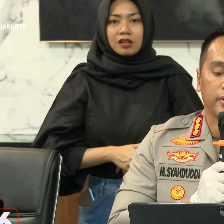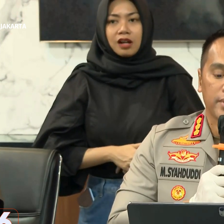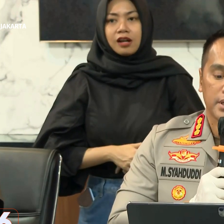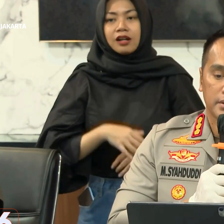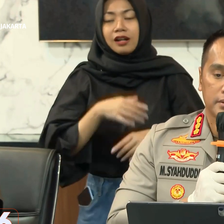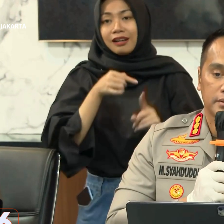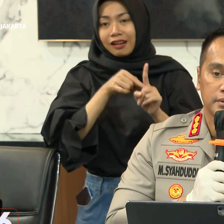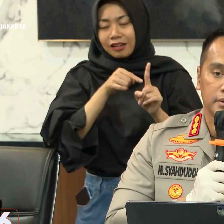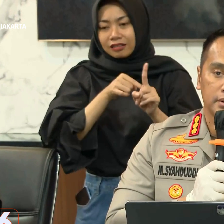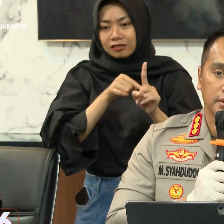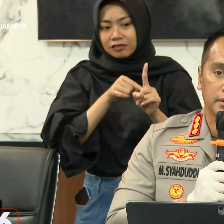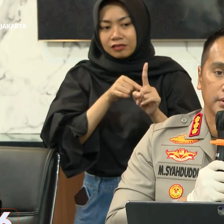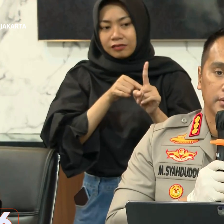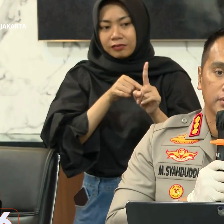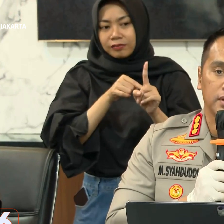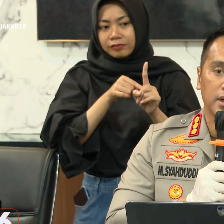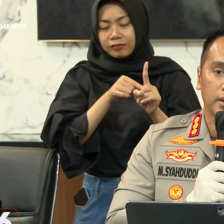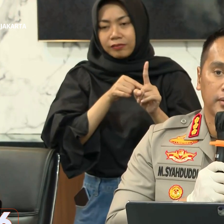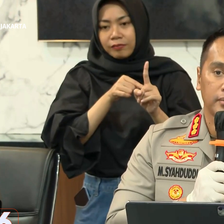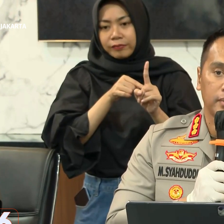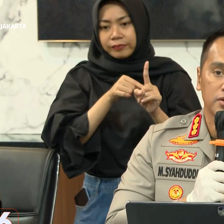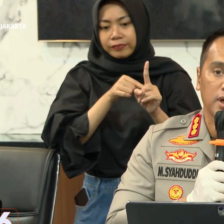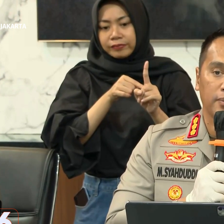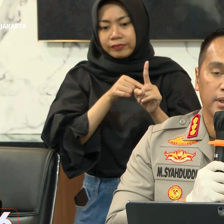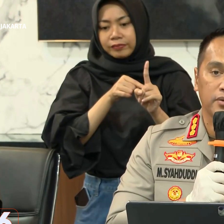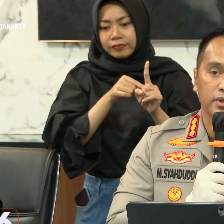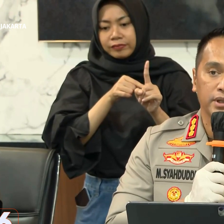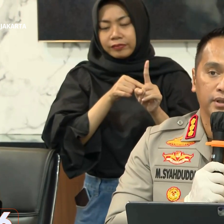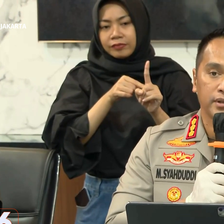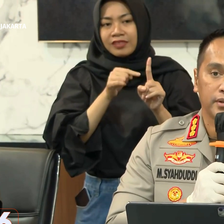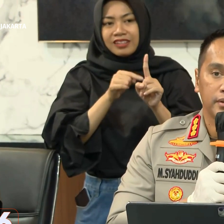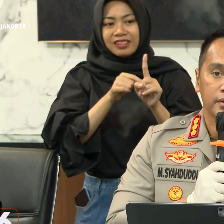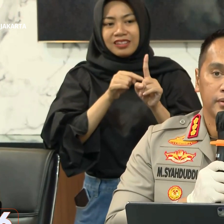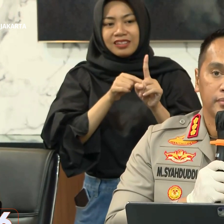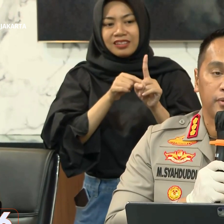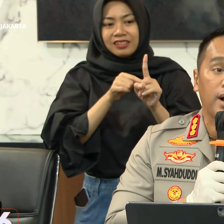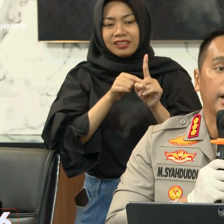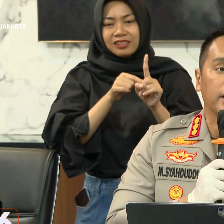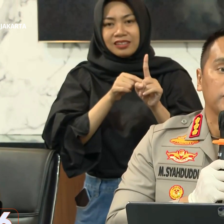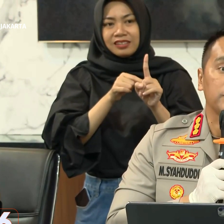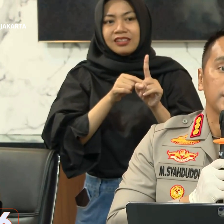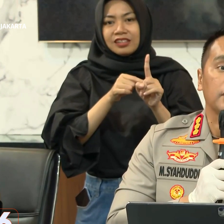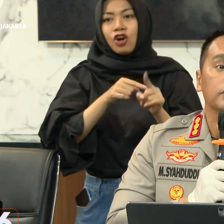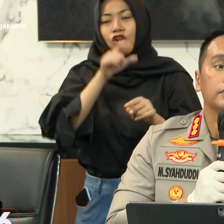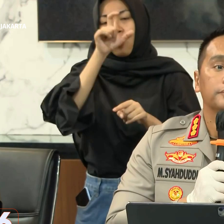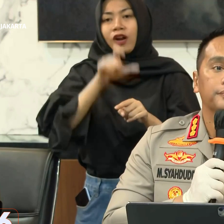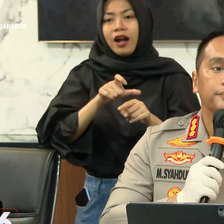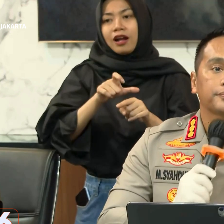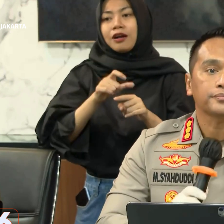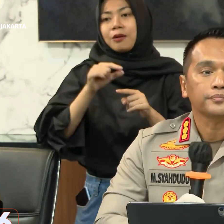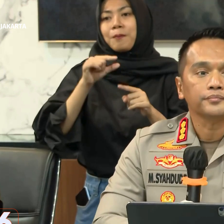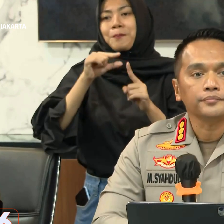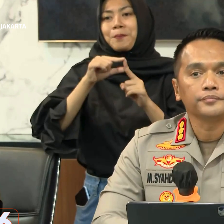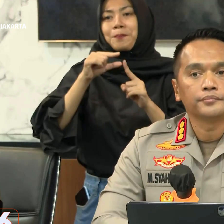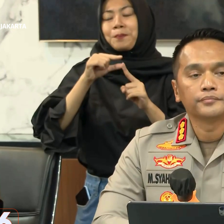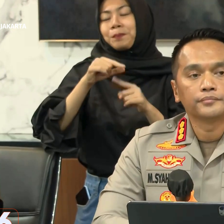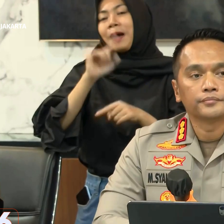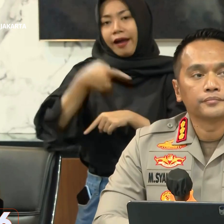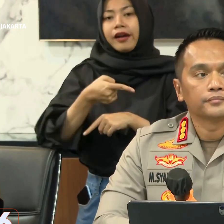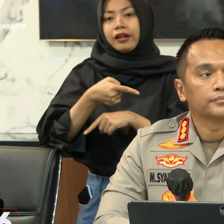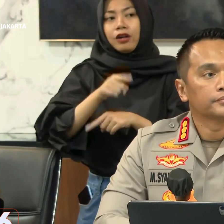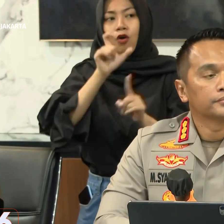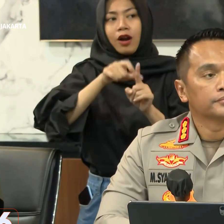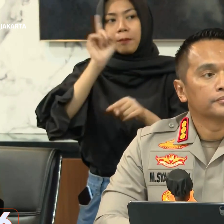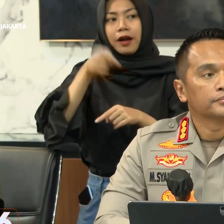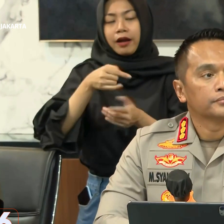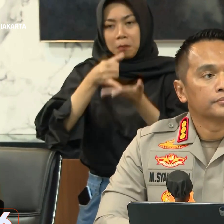ini memang sudah masuk dalam kategori pemakai ataupun pecandu. Pak